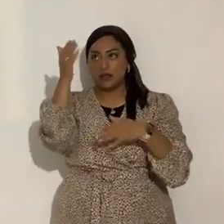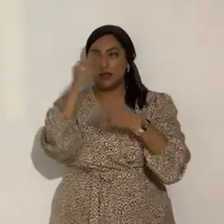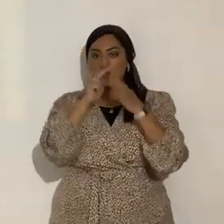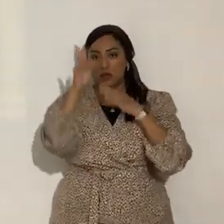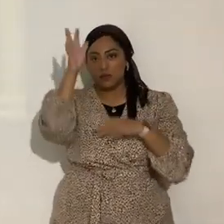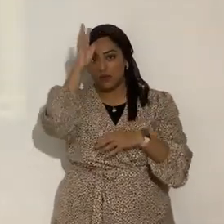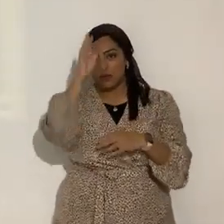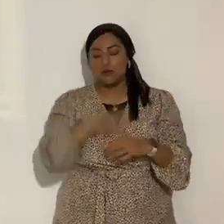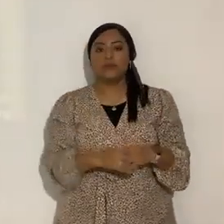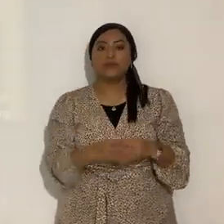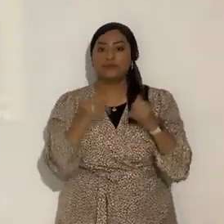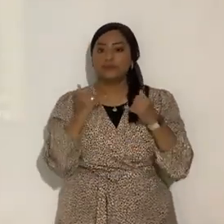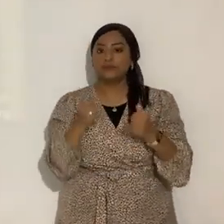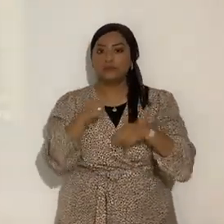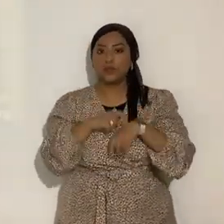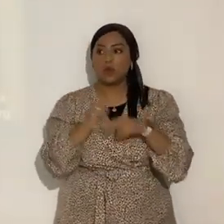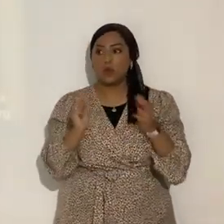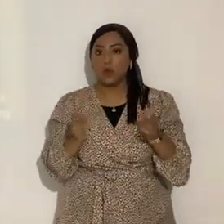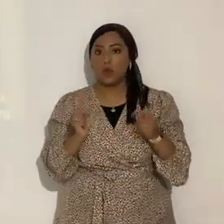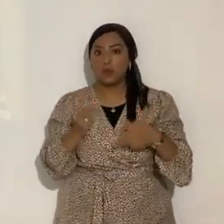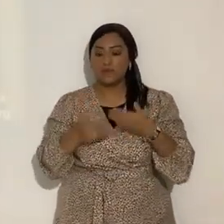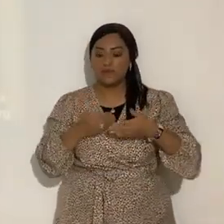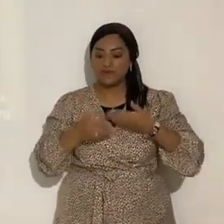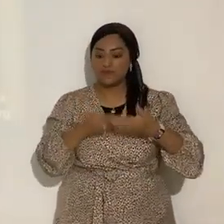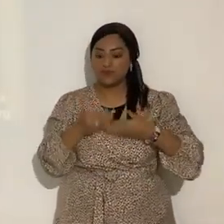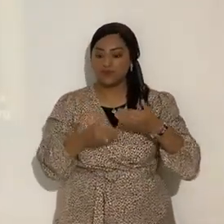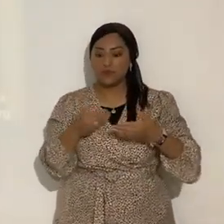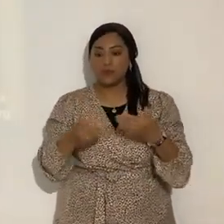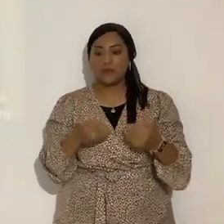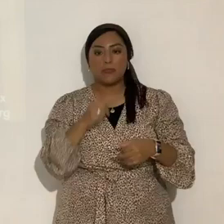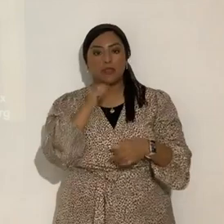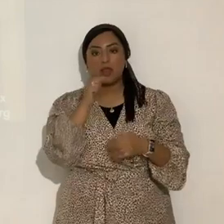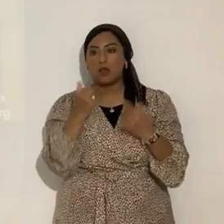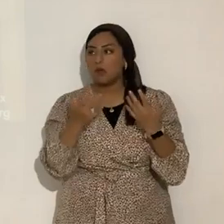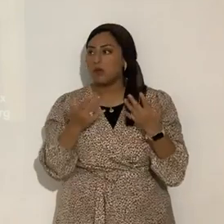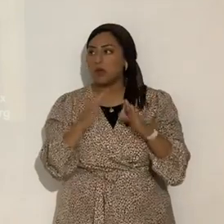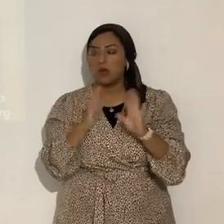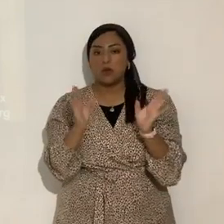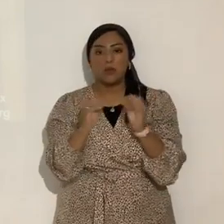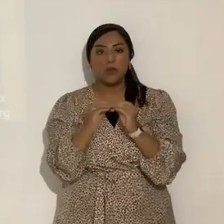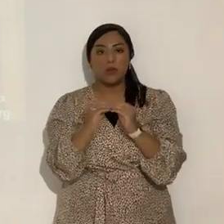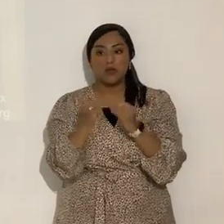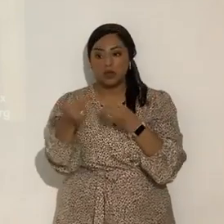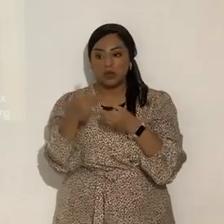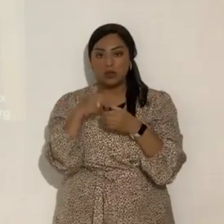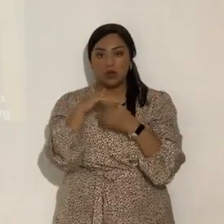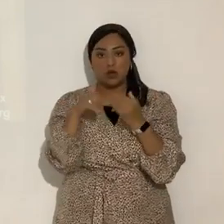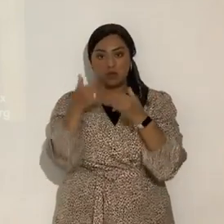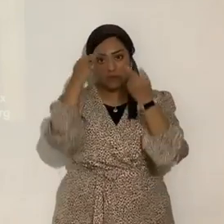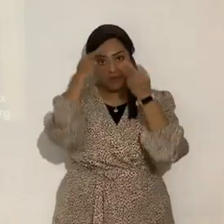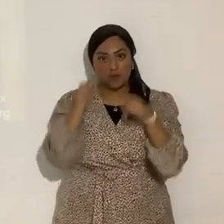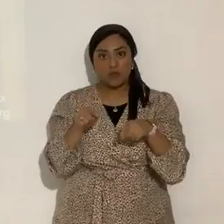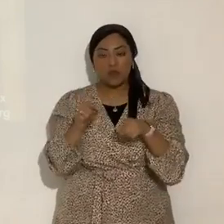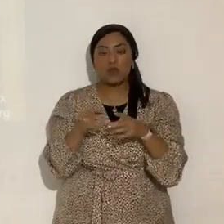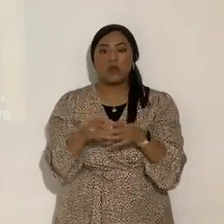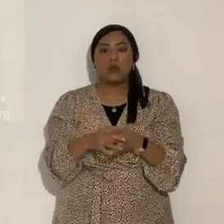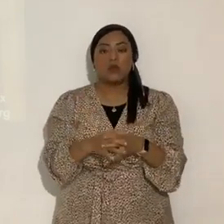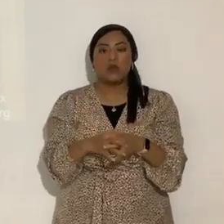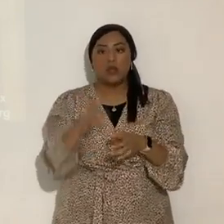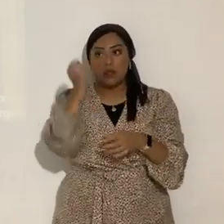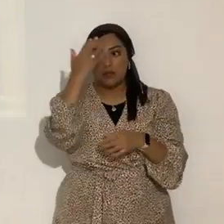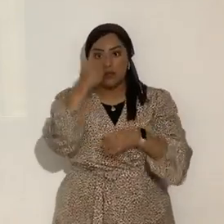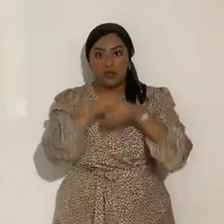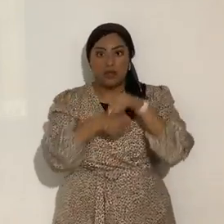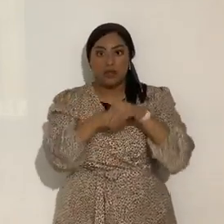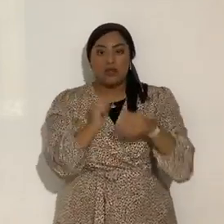abacados. Entonces es tiempo de apresurar el paso, no hay que esperar más, entra a todos los pactos. ¿Por qué dije que el Shabbat nos guarda? Porque